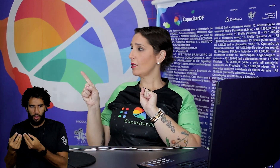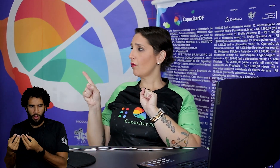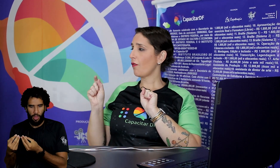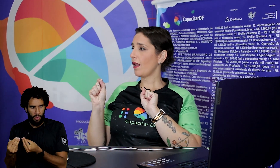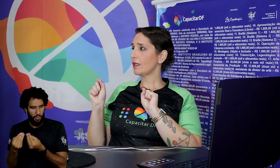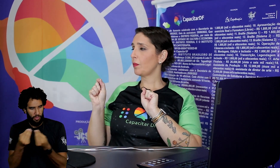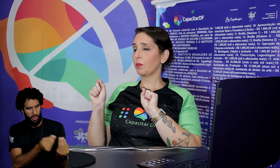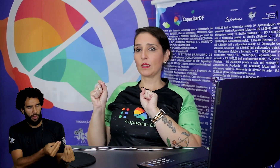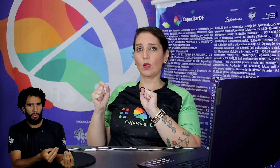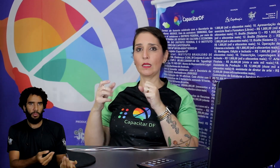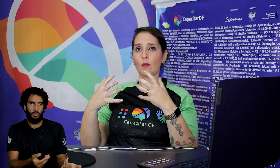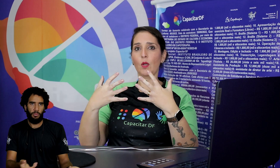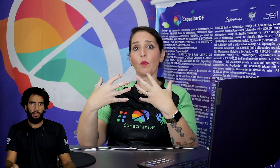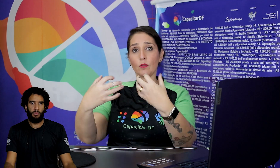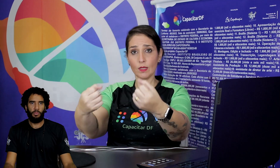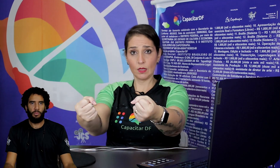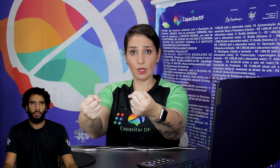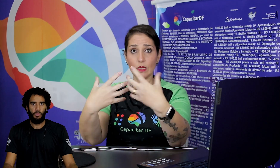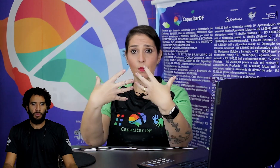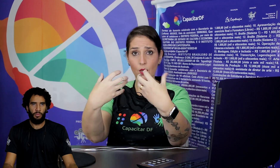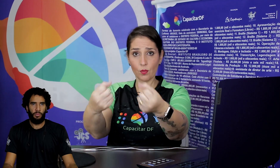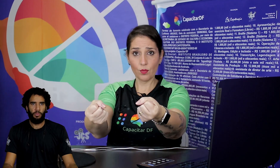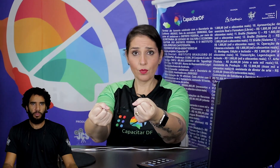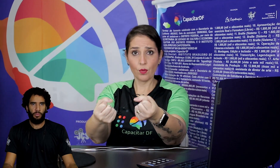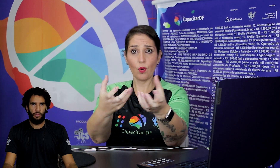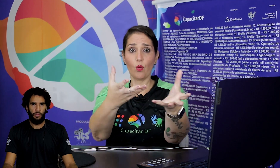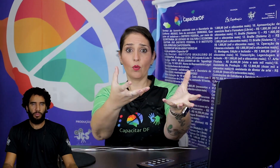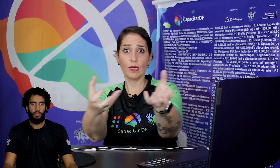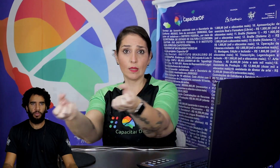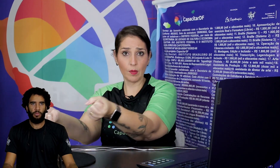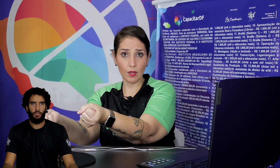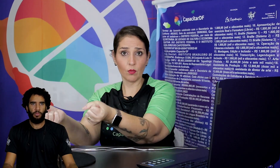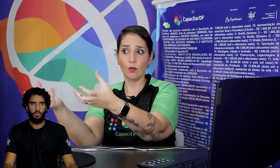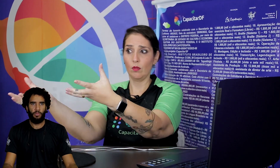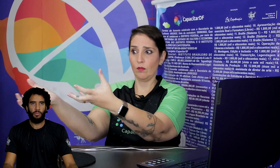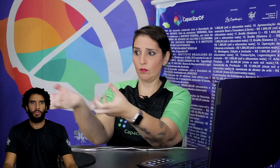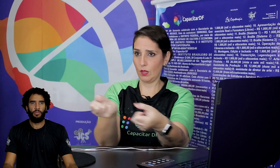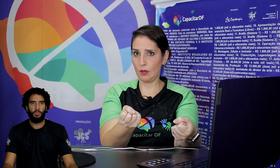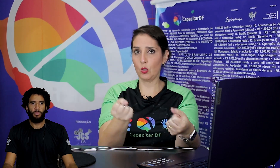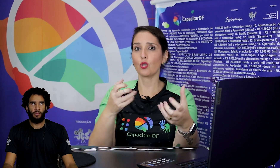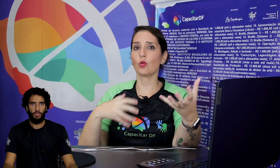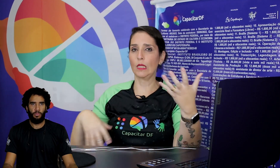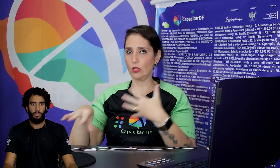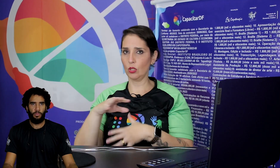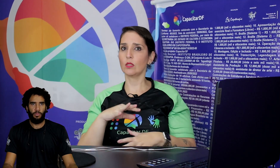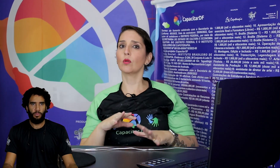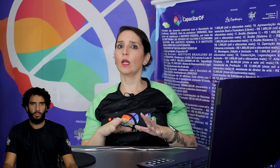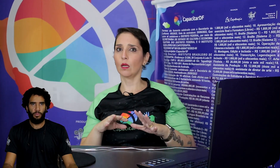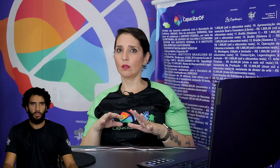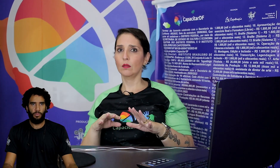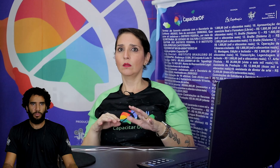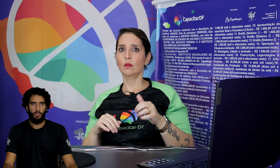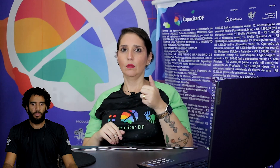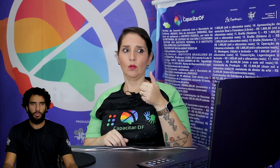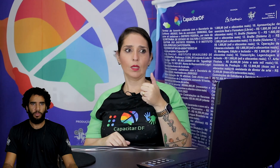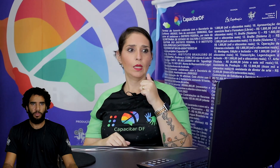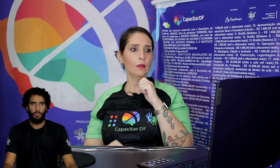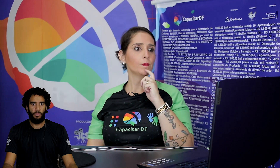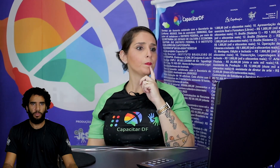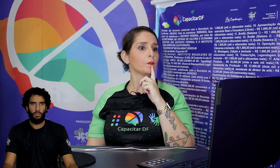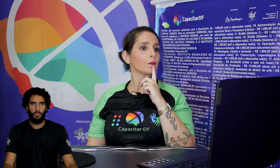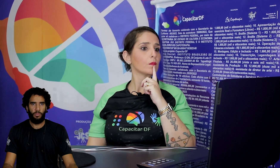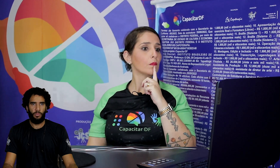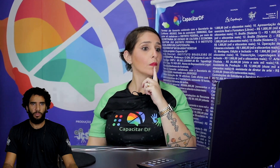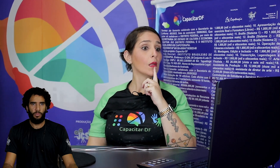Aí, se eu vou falar se a pessoa recebeu, eu posso assim, recebeu? Ou recebeu? Recebeu, a gente consegue direcionar, ok?